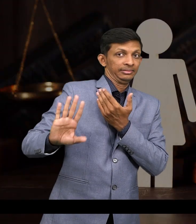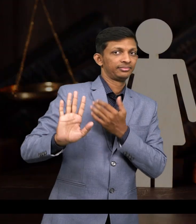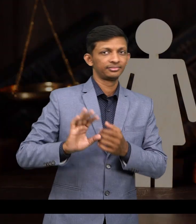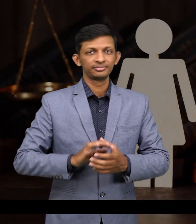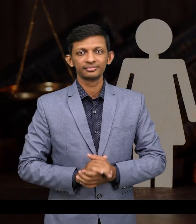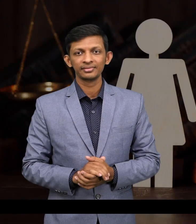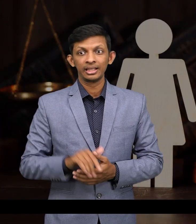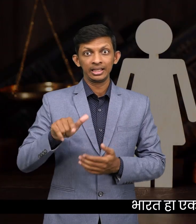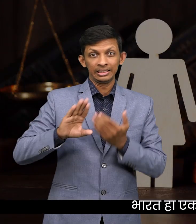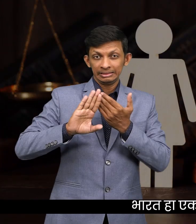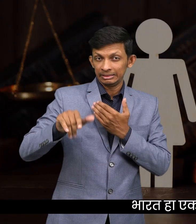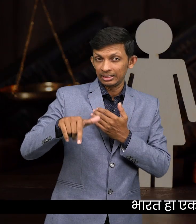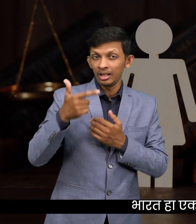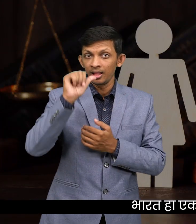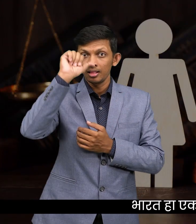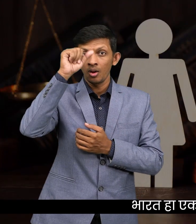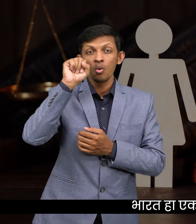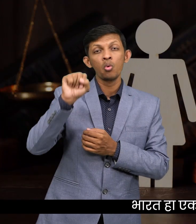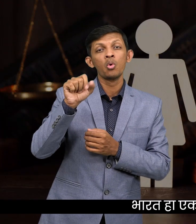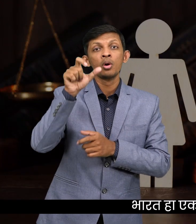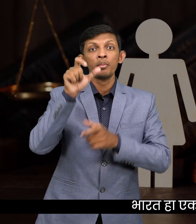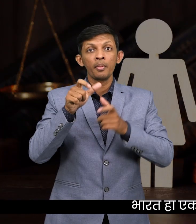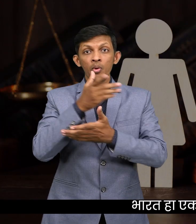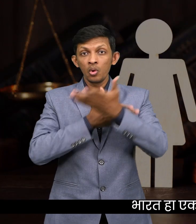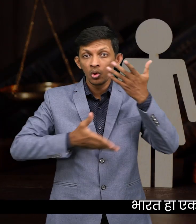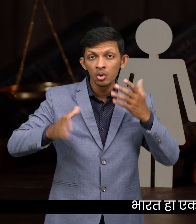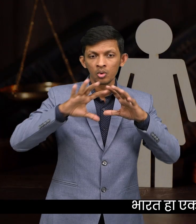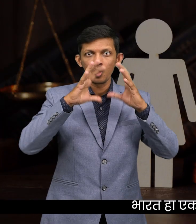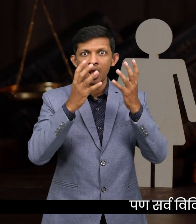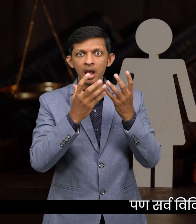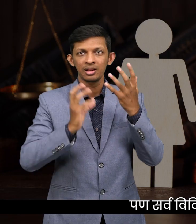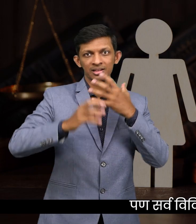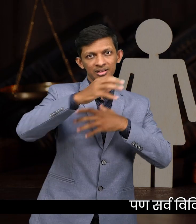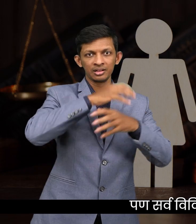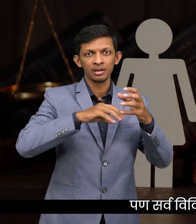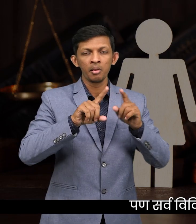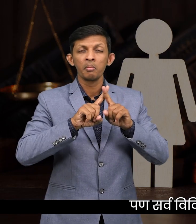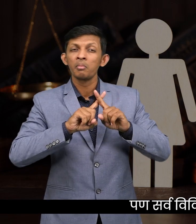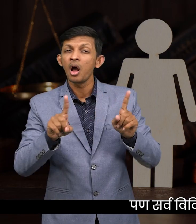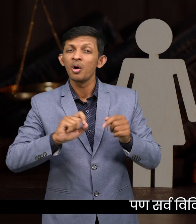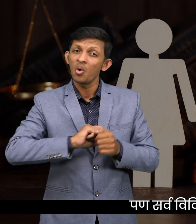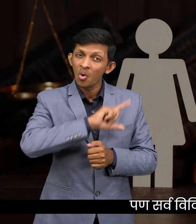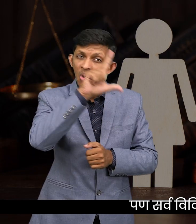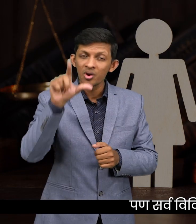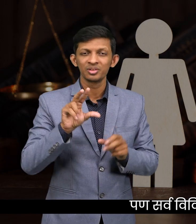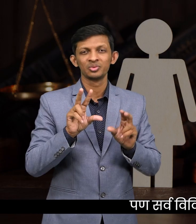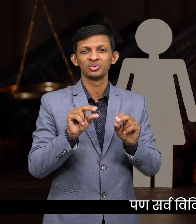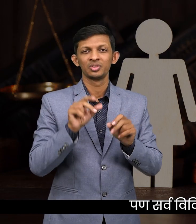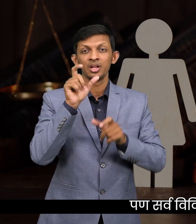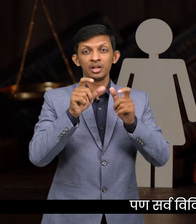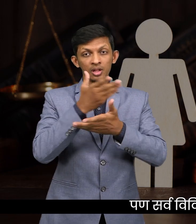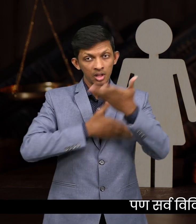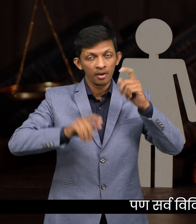भेदभाव. भारत हा एक विविधता असलेला देश आहे, पण सर्व विविधता साजरी केली जात नाही.